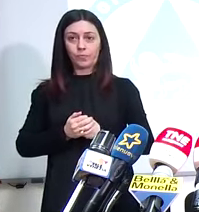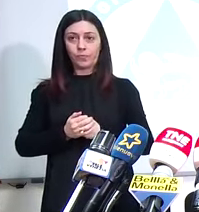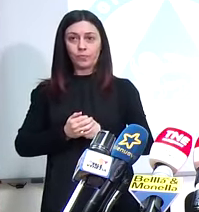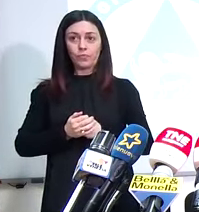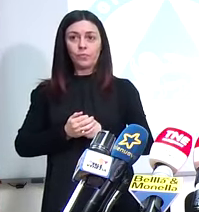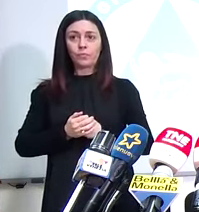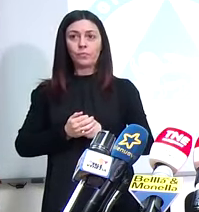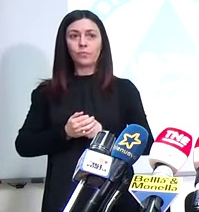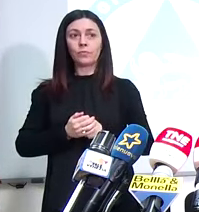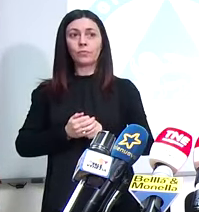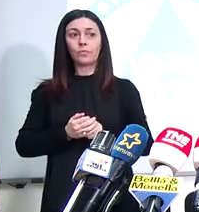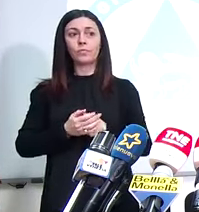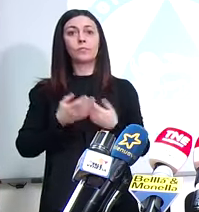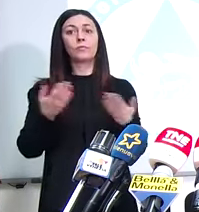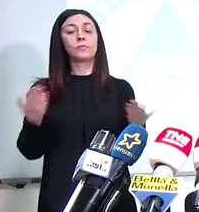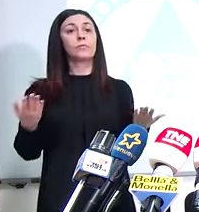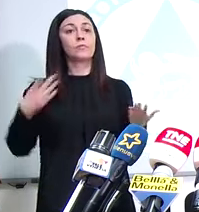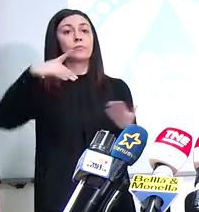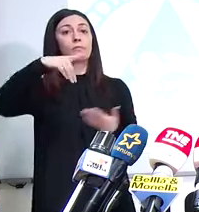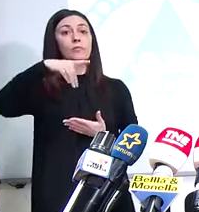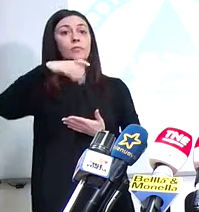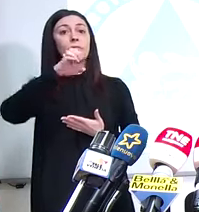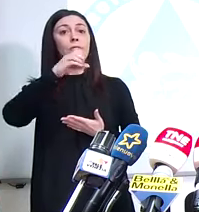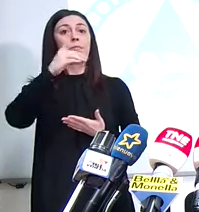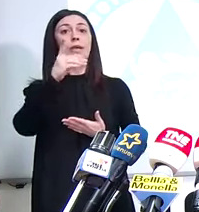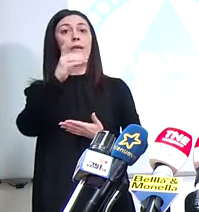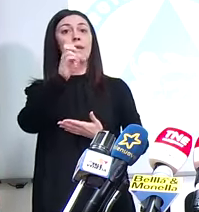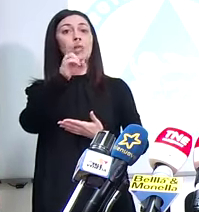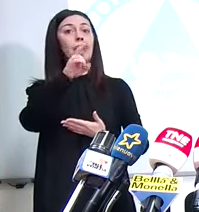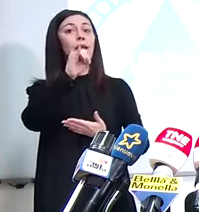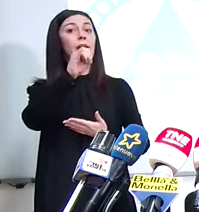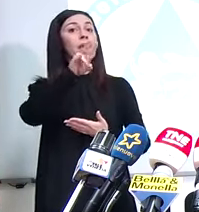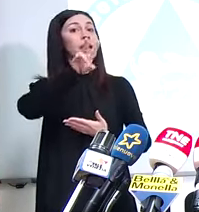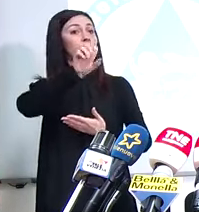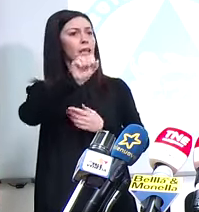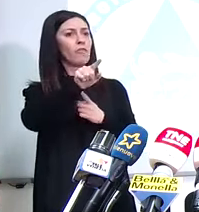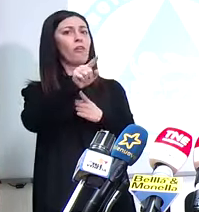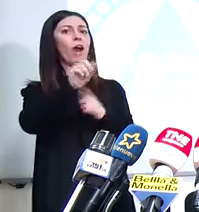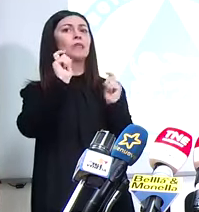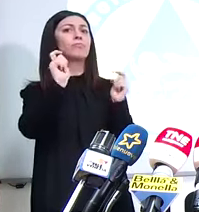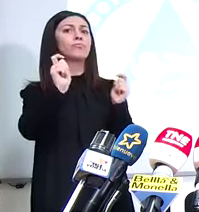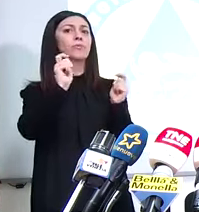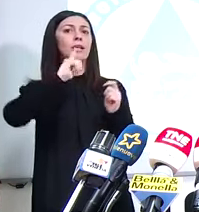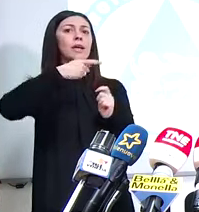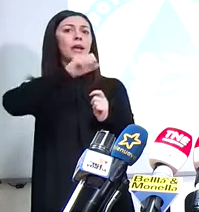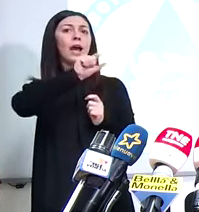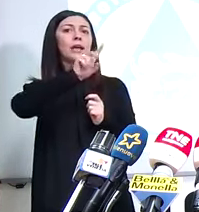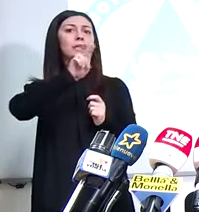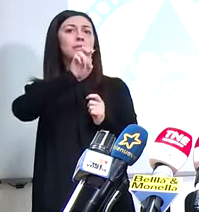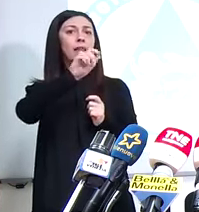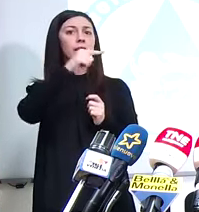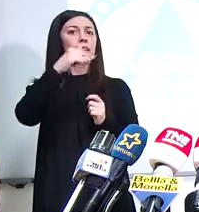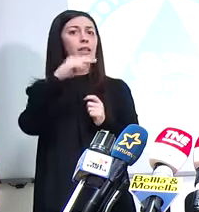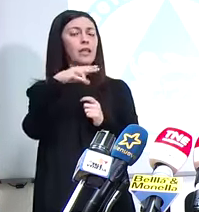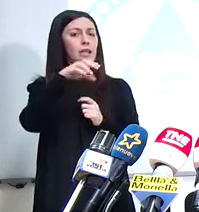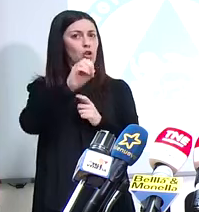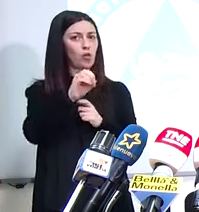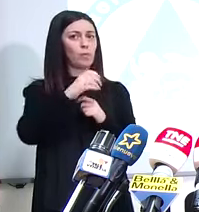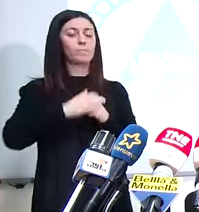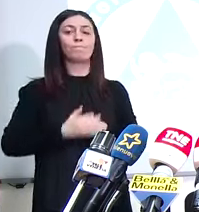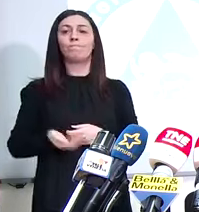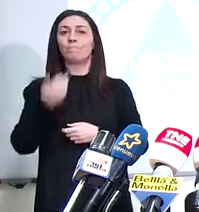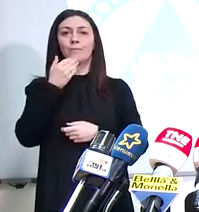moscati pederiva al gazzettino tu hai fatto di tutti dopo grazie buongiorno presi del giorno